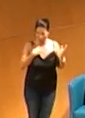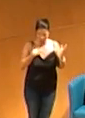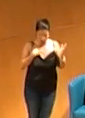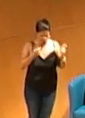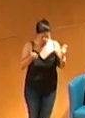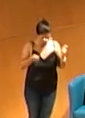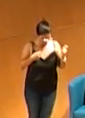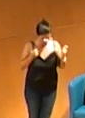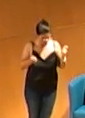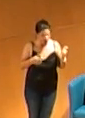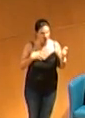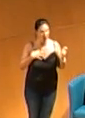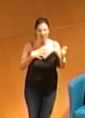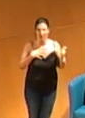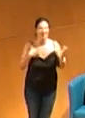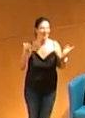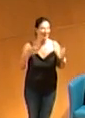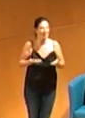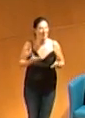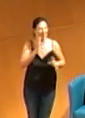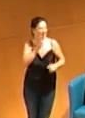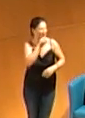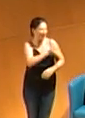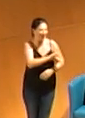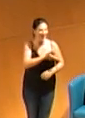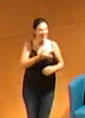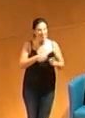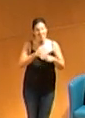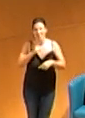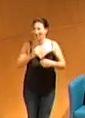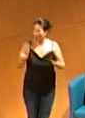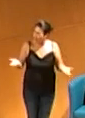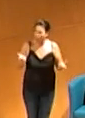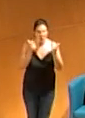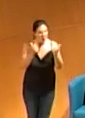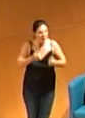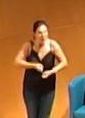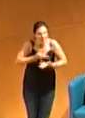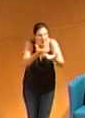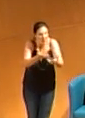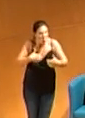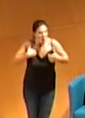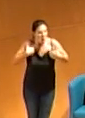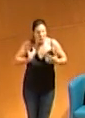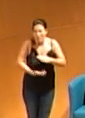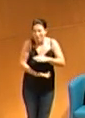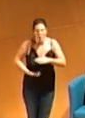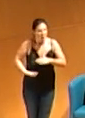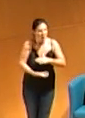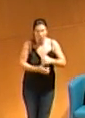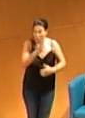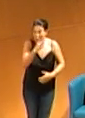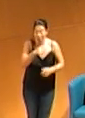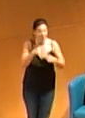colère. Mais heureusement qu'on a des endroits où on peut dire qu'on est en colère, parce que la réponse à l'injustice, la